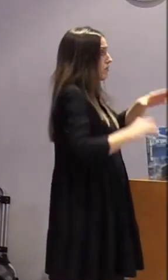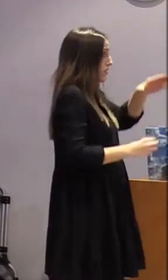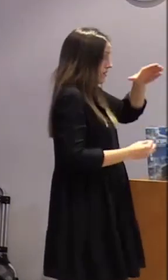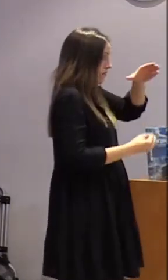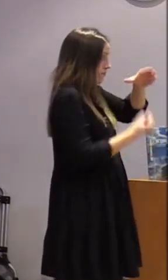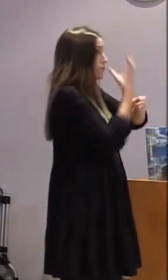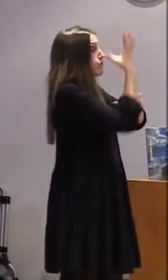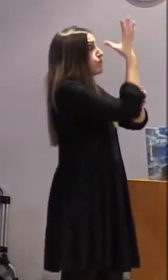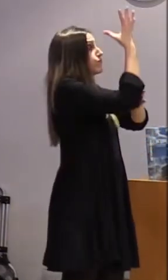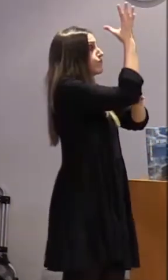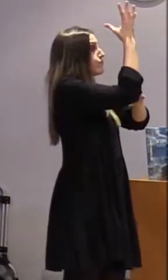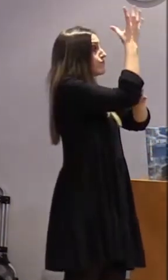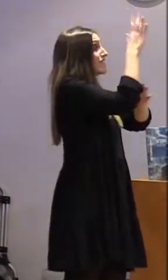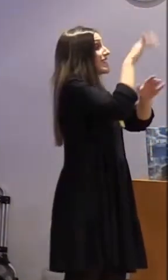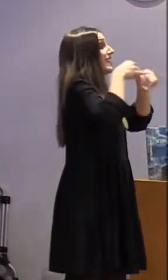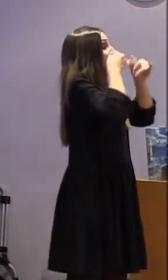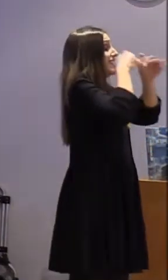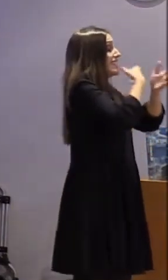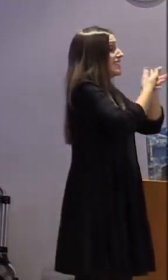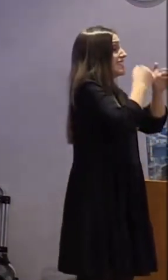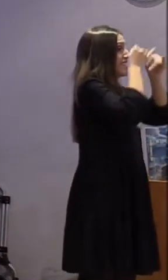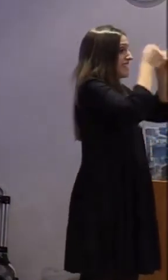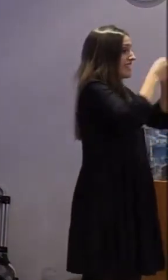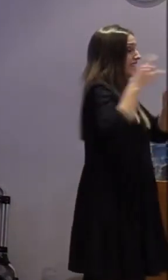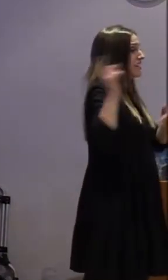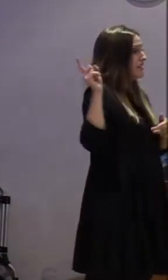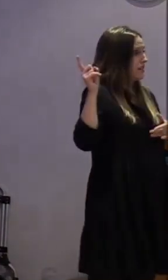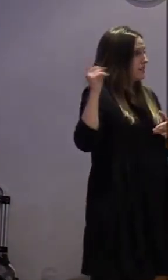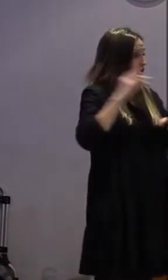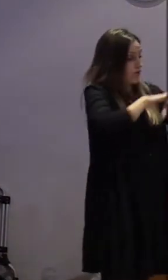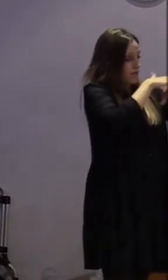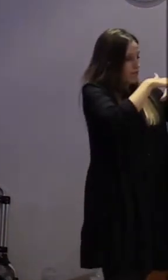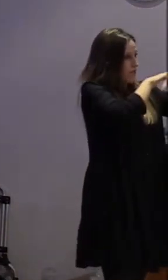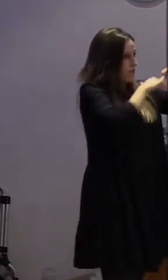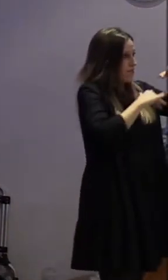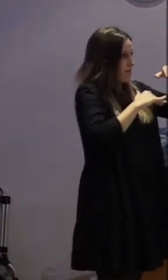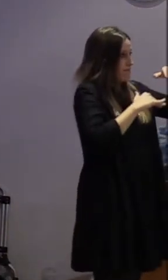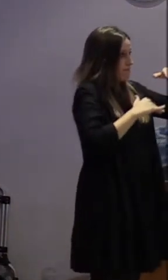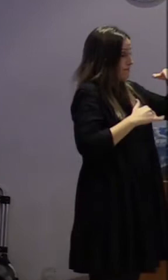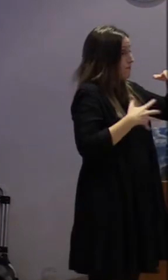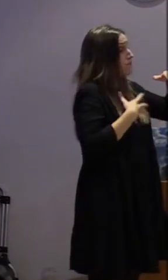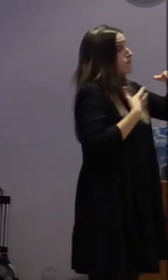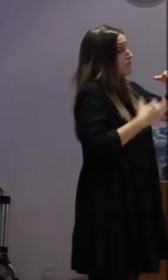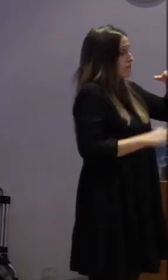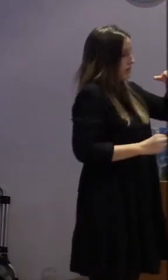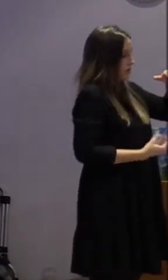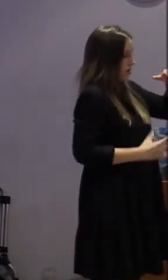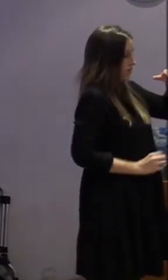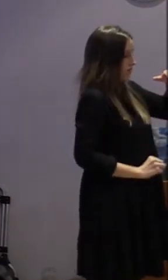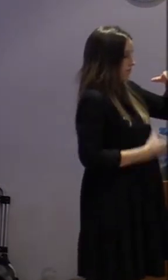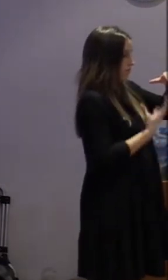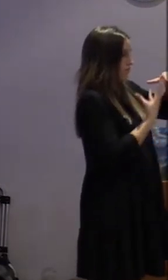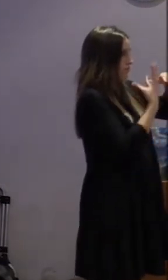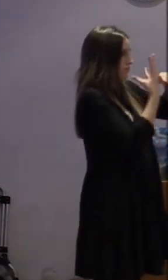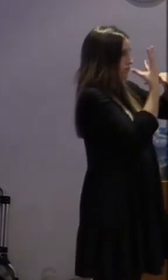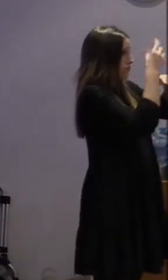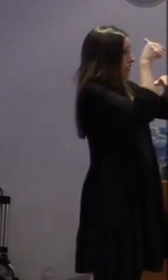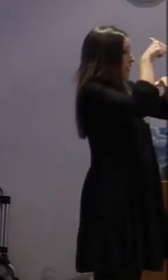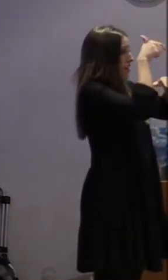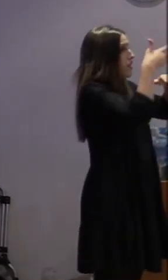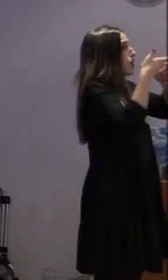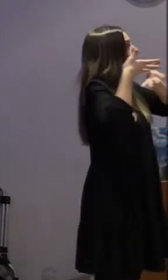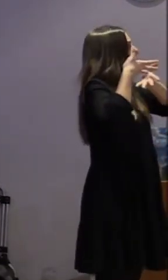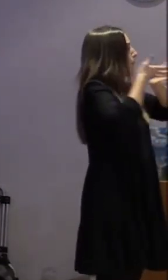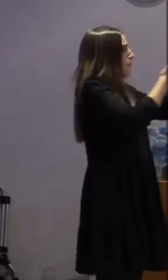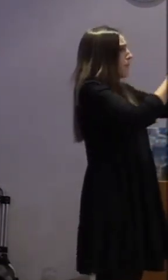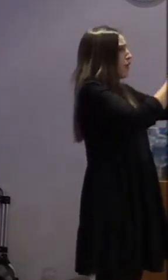ese nivel y llegar a la estratosfera, que es lo que hay por encima. La estratosfera es una capa en la que los vientos son muy fuertes, de